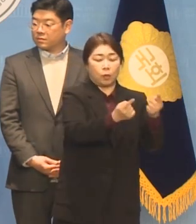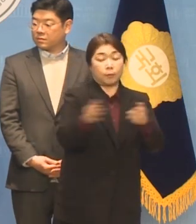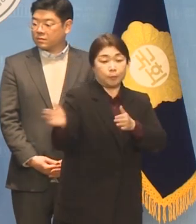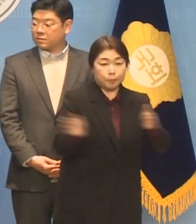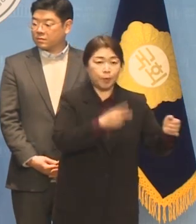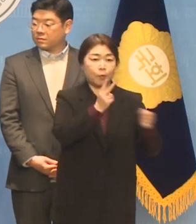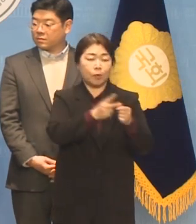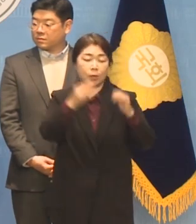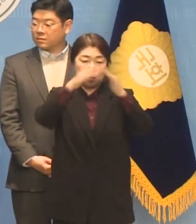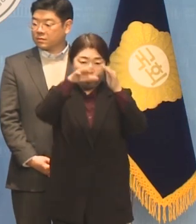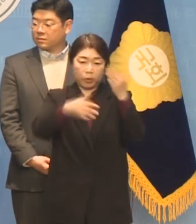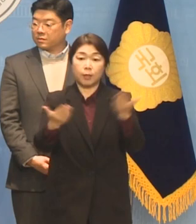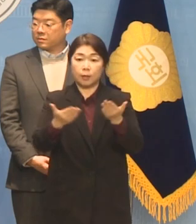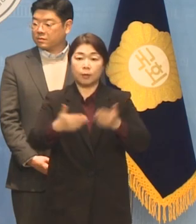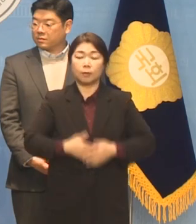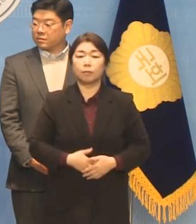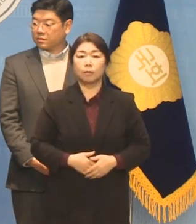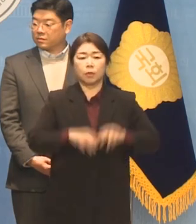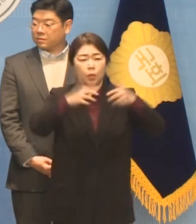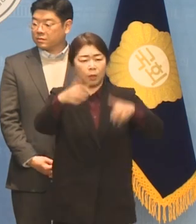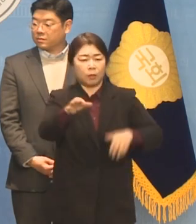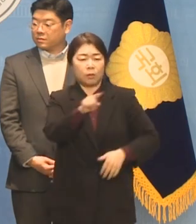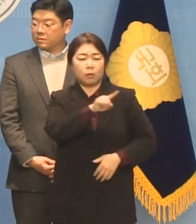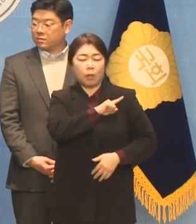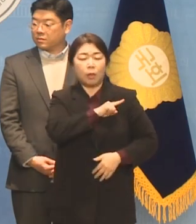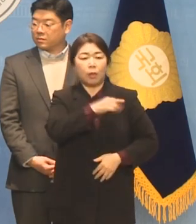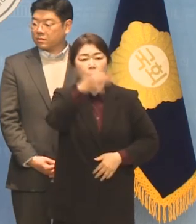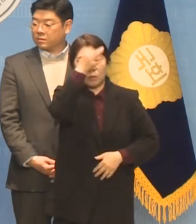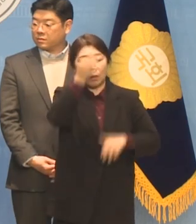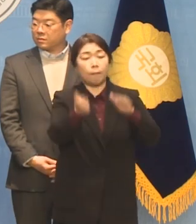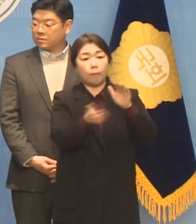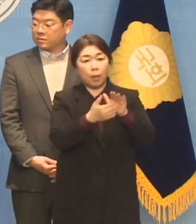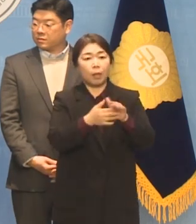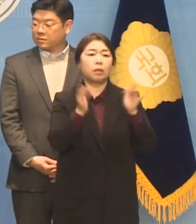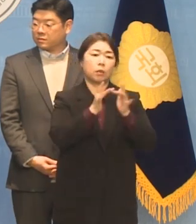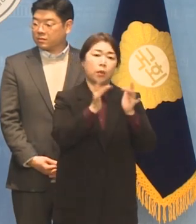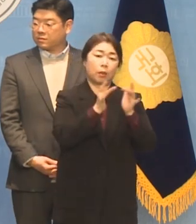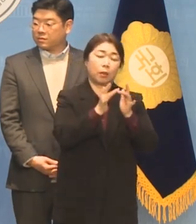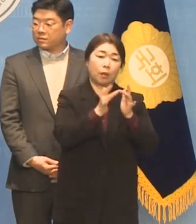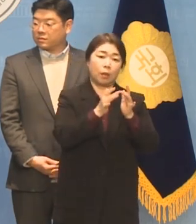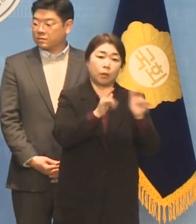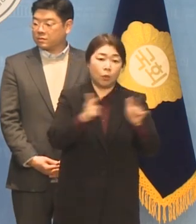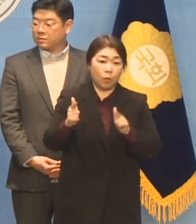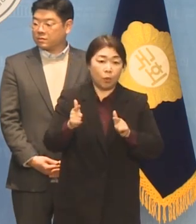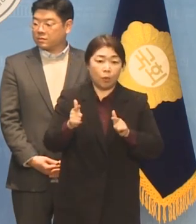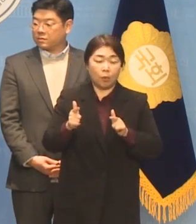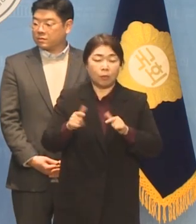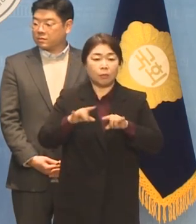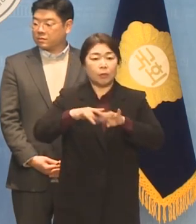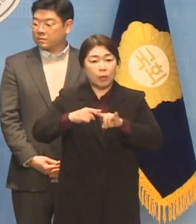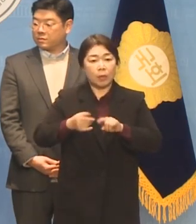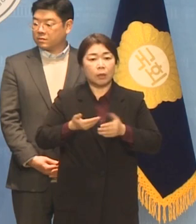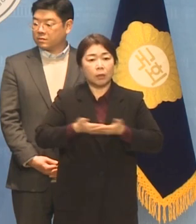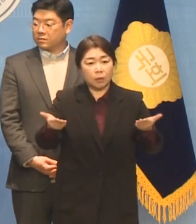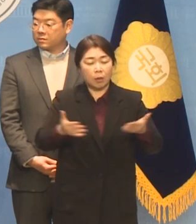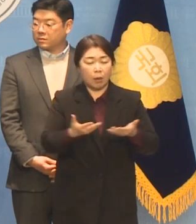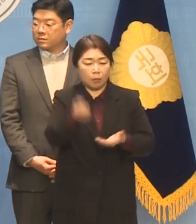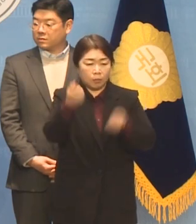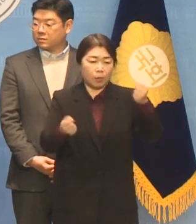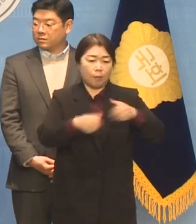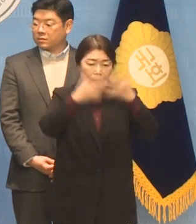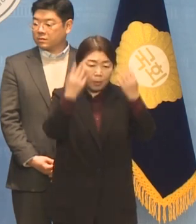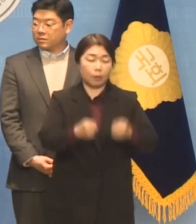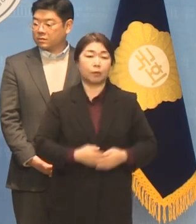재택근무 활성화입니다. 우리는 세계 최고의 인터넷 환경과 IT 기술, 그리고 스마트 전자기기 보급률을